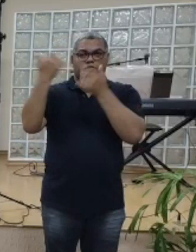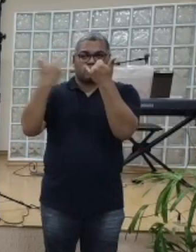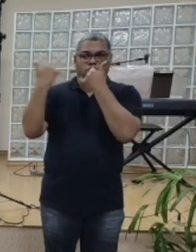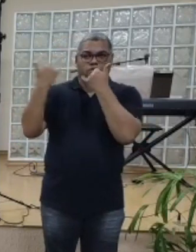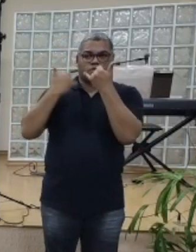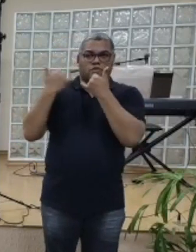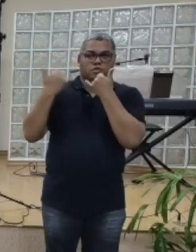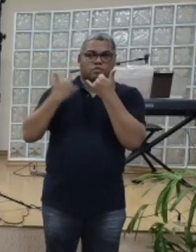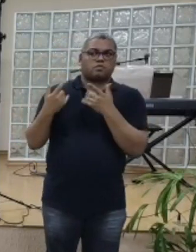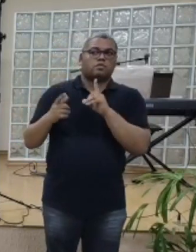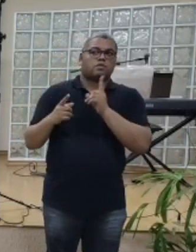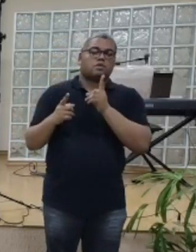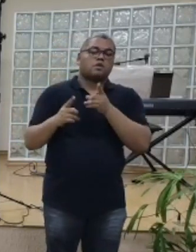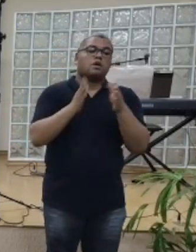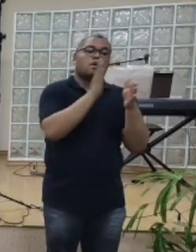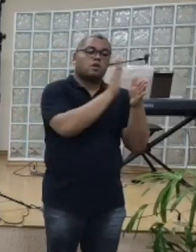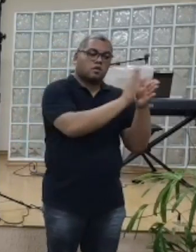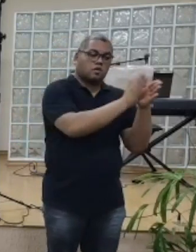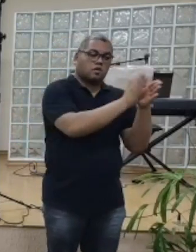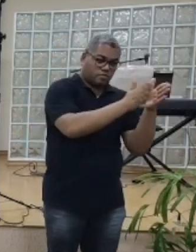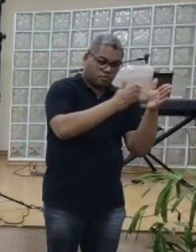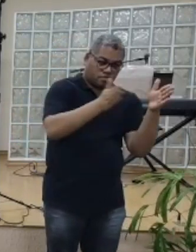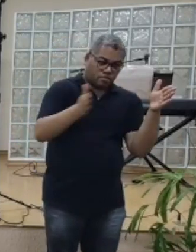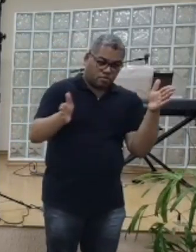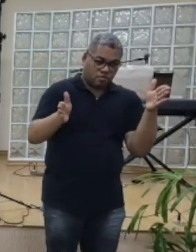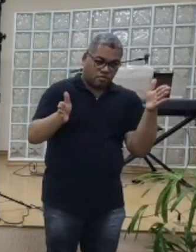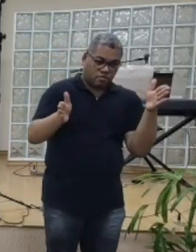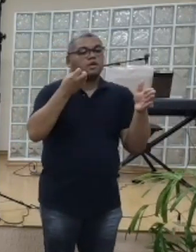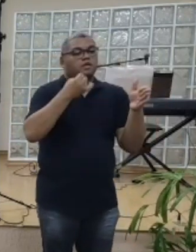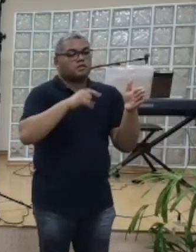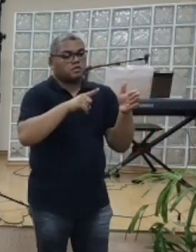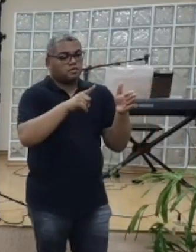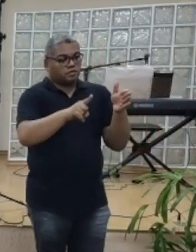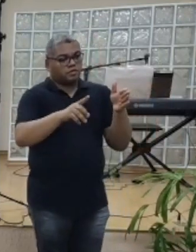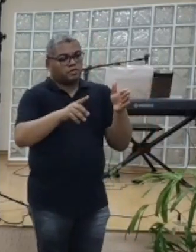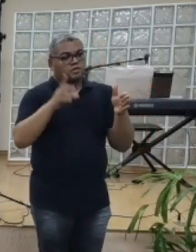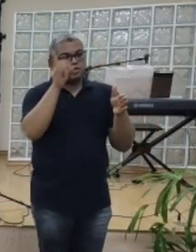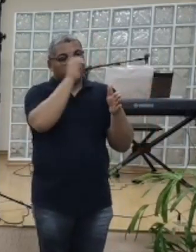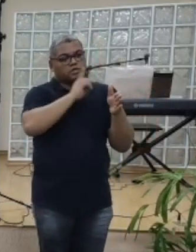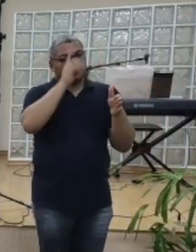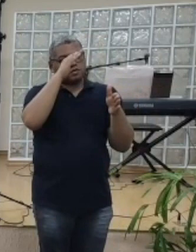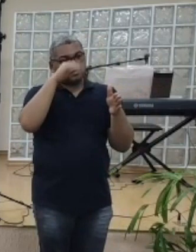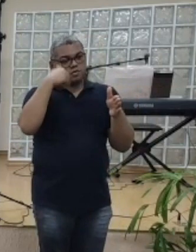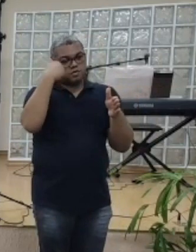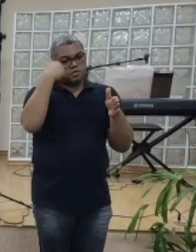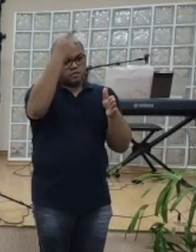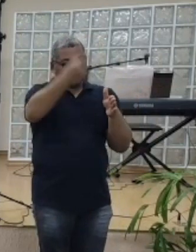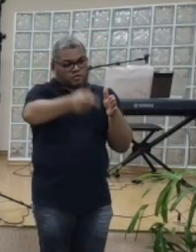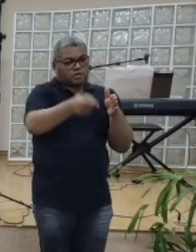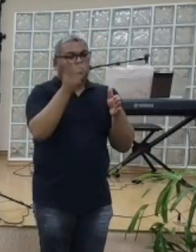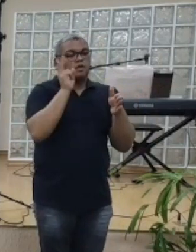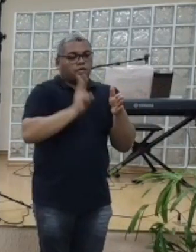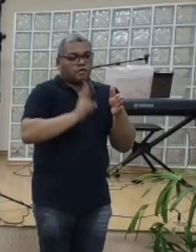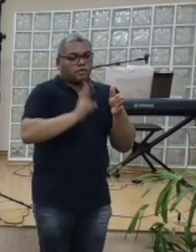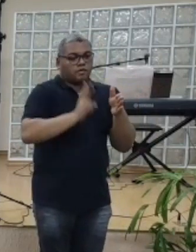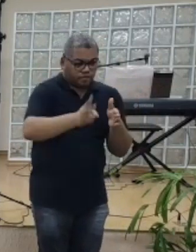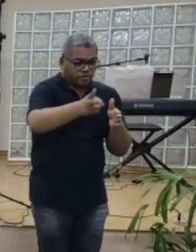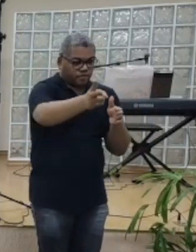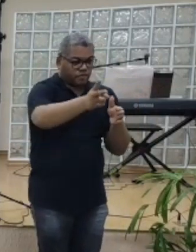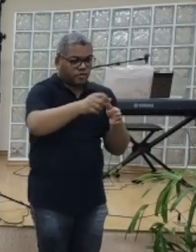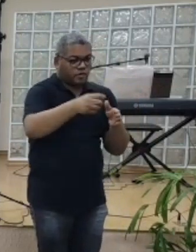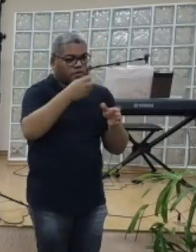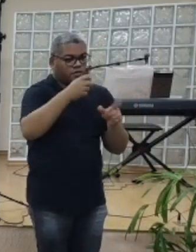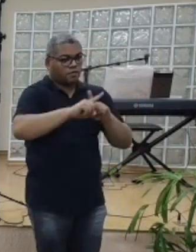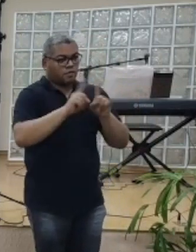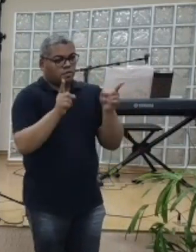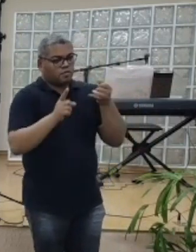esse texto, se você vier a semana que vem, é a continuação dele. E aí é Sara e Agar. Aí é outra história. Mas se você